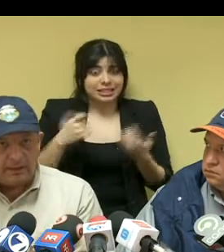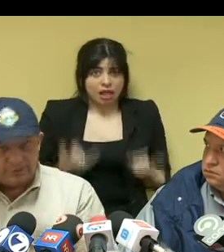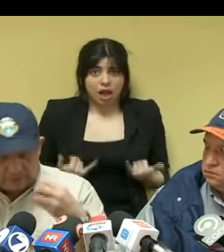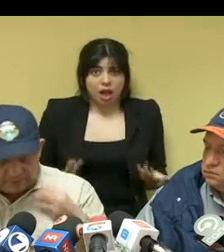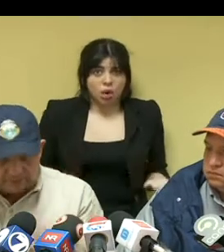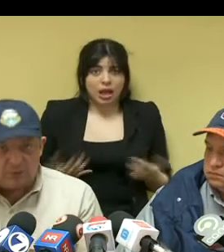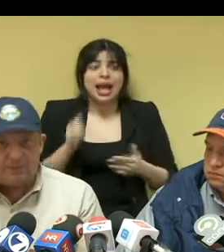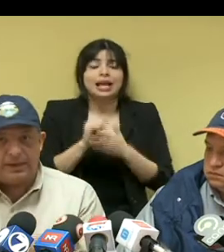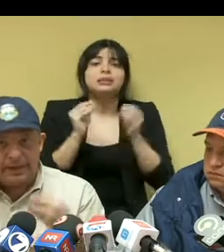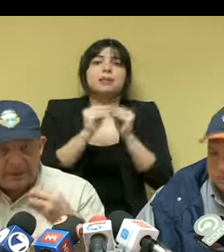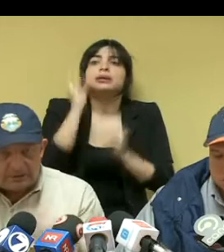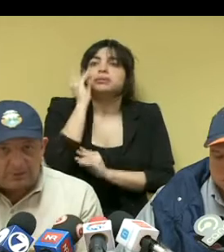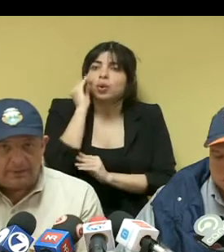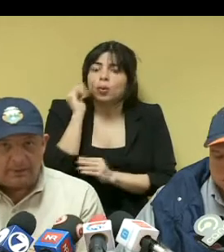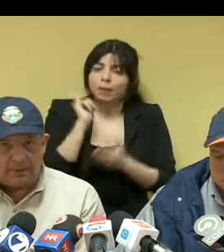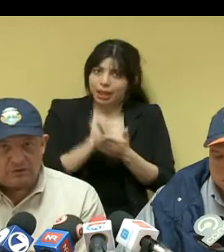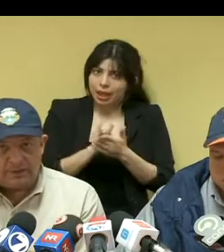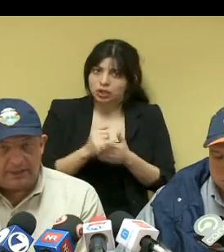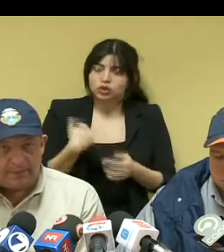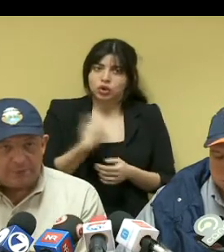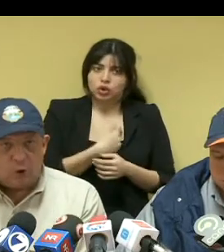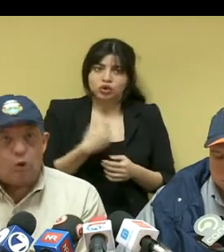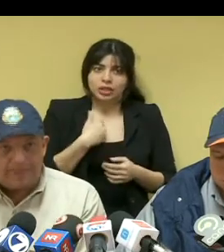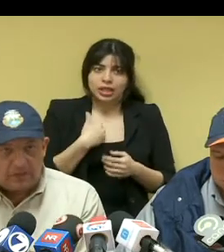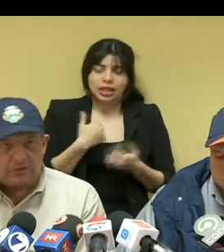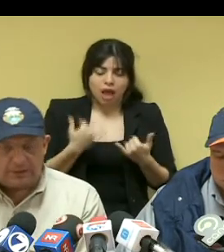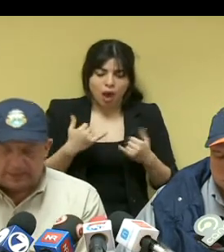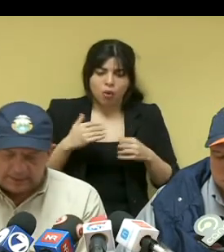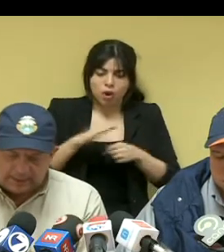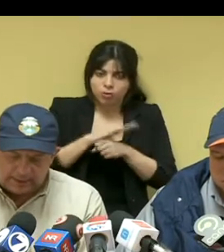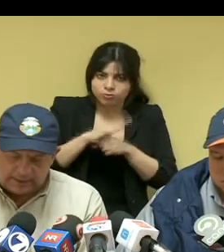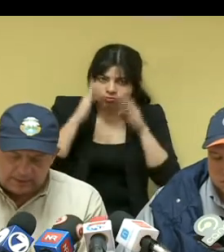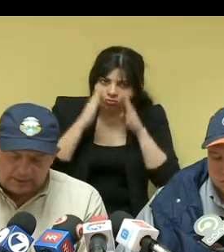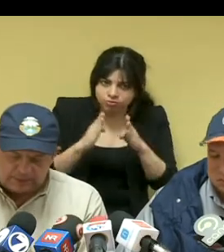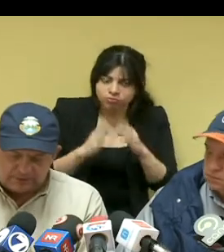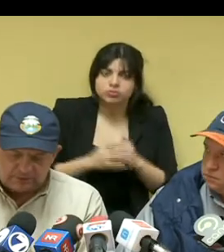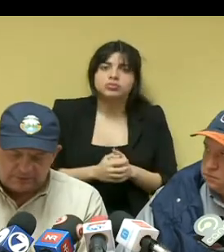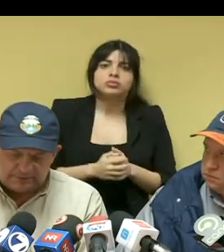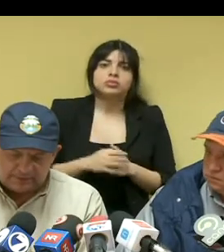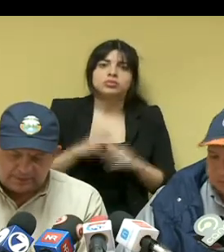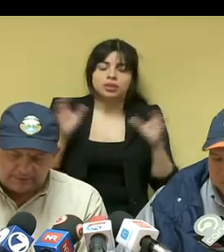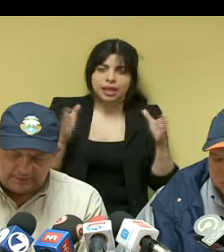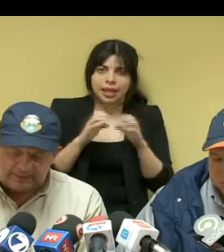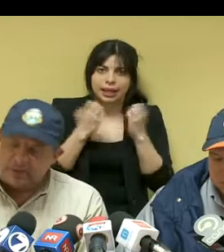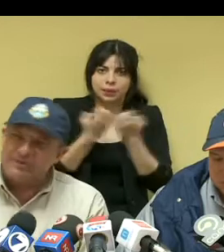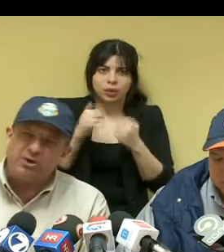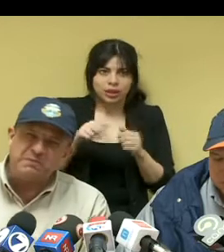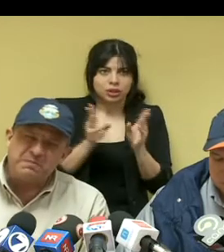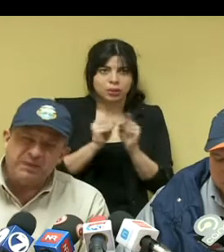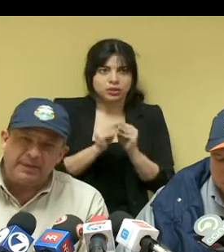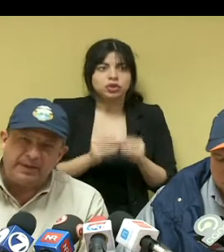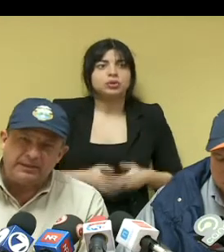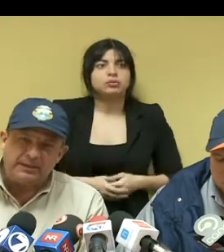ahora. Eso es lo que más preocupa y eso es lo que nos tiene ocupados a los miembros de esta